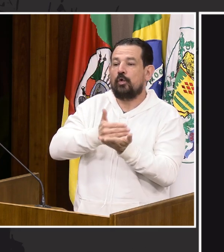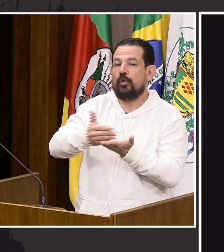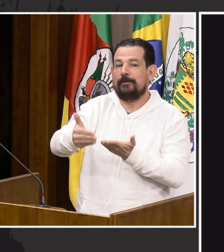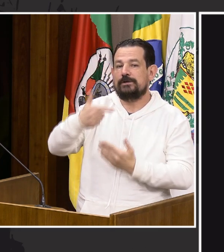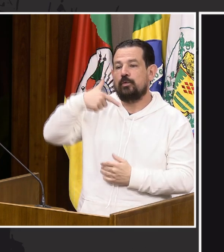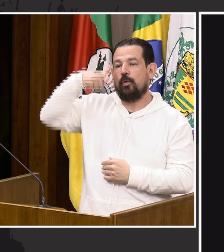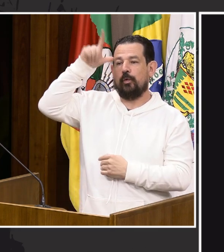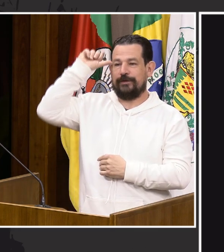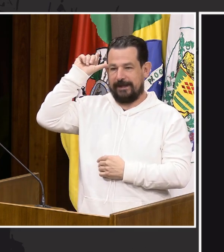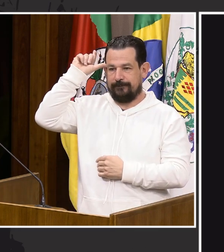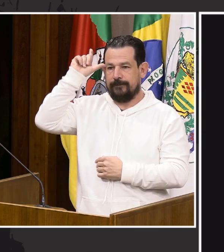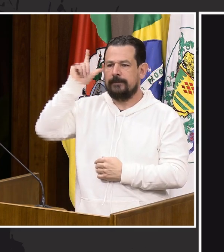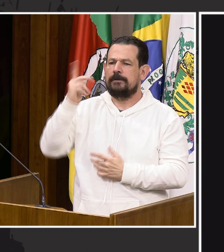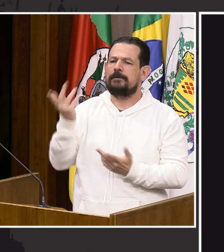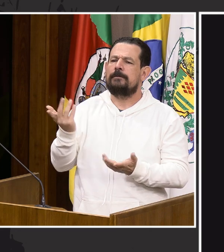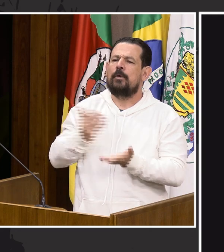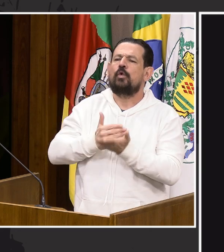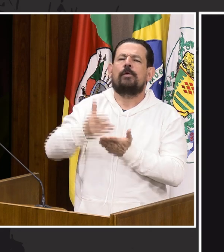dia de ontem.